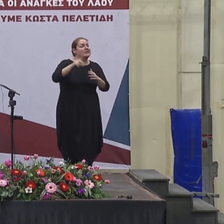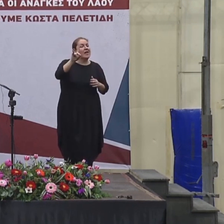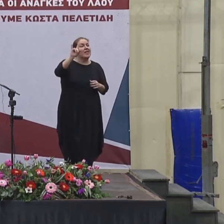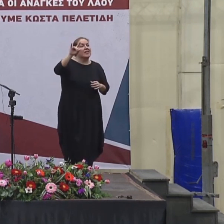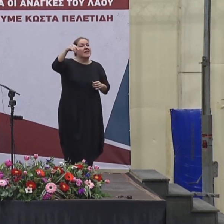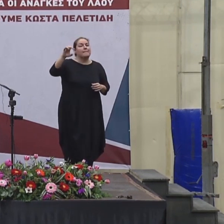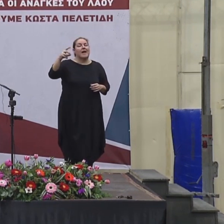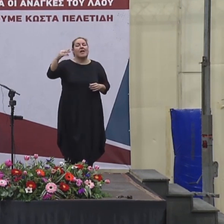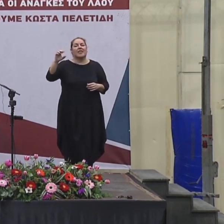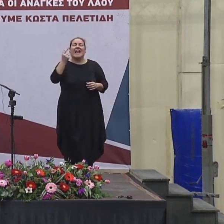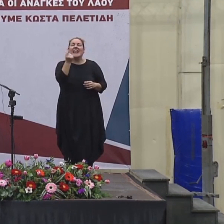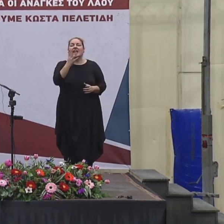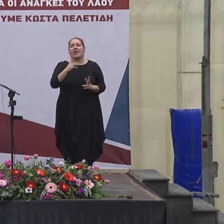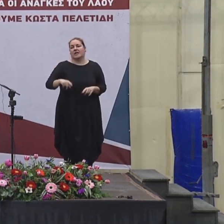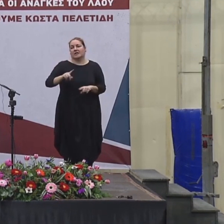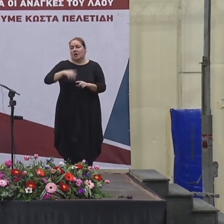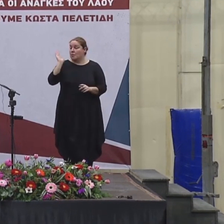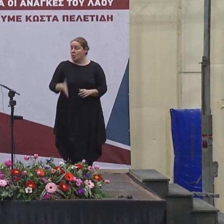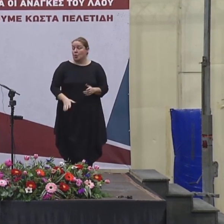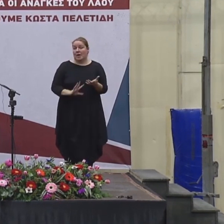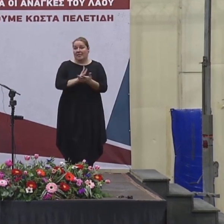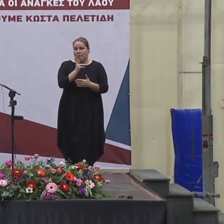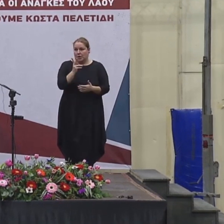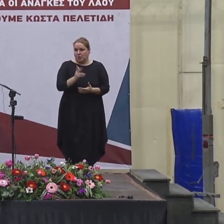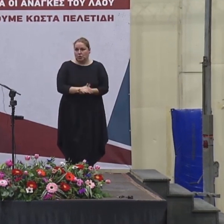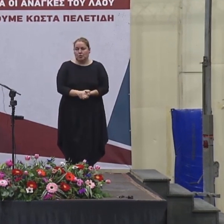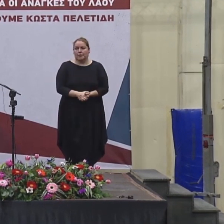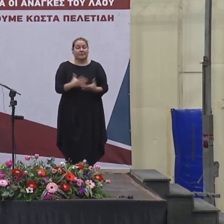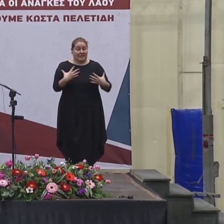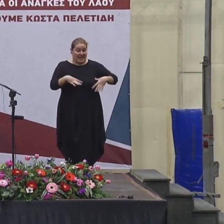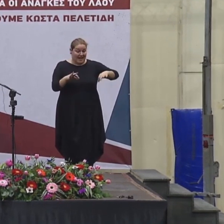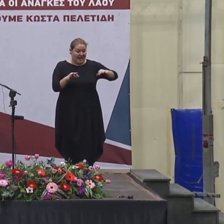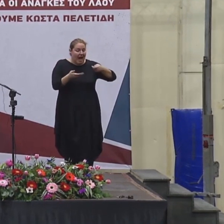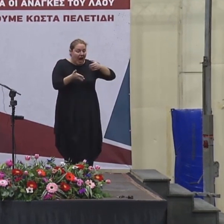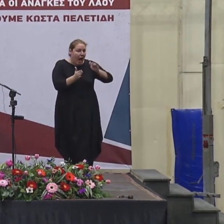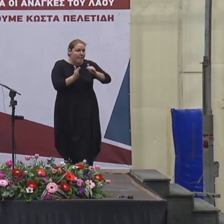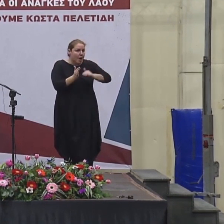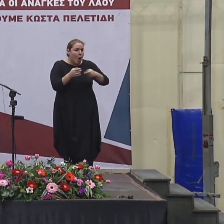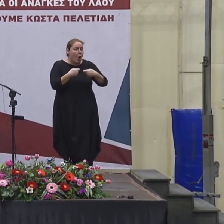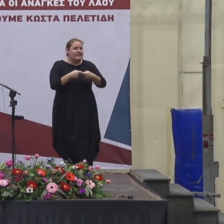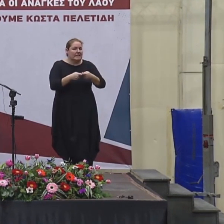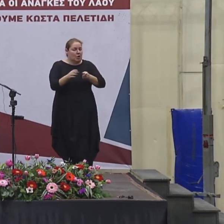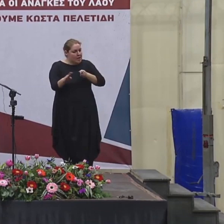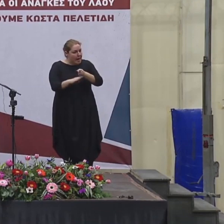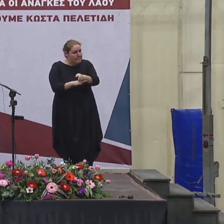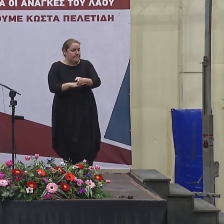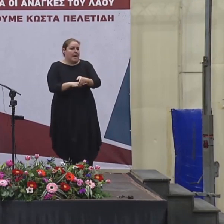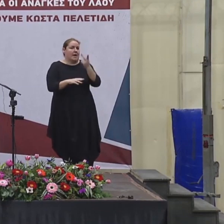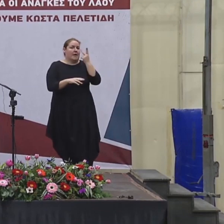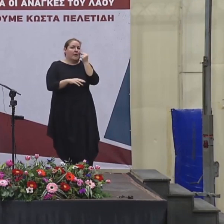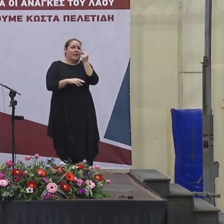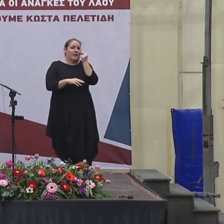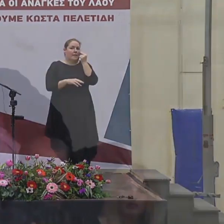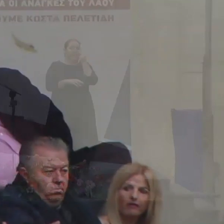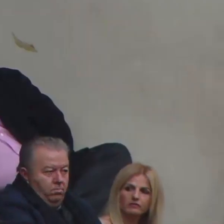που λίγα θέατρα μπορούν να δημιουργήσουν. Έφτασαν με χαμηλό εισιτήριο σε κάθε πολίτη